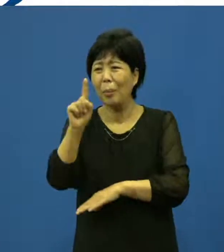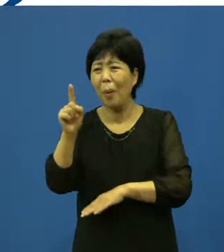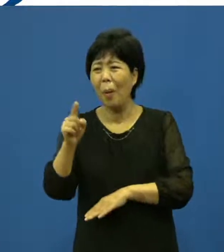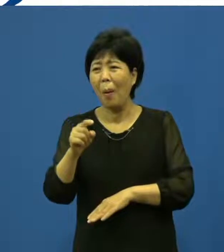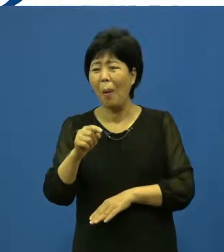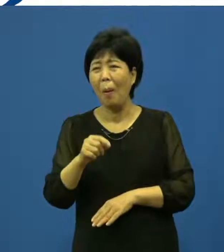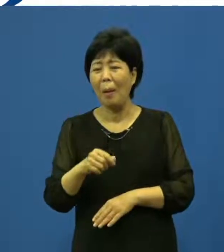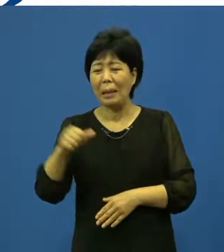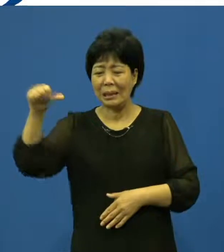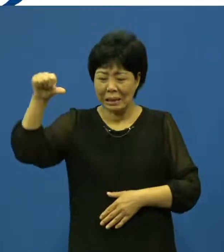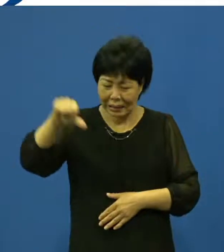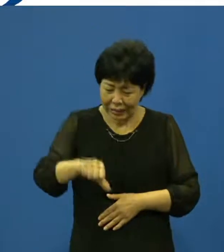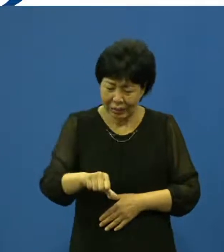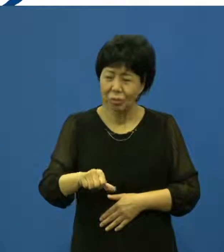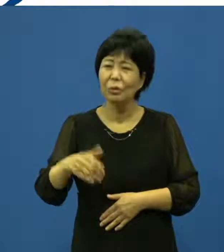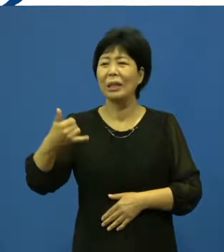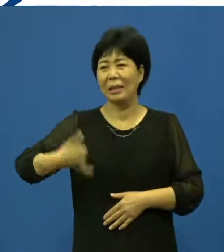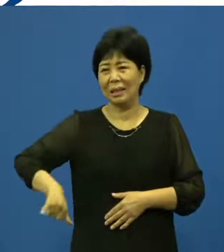자녀였습니다.